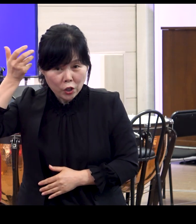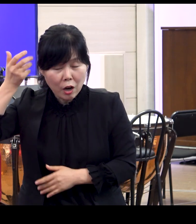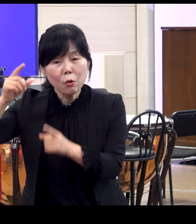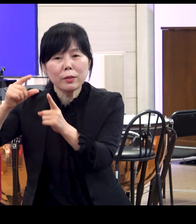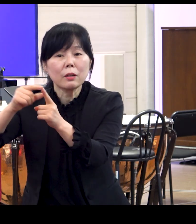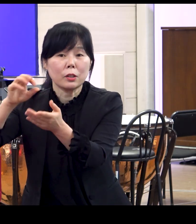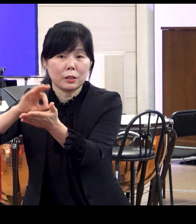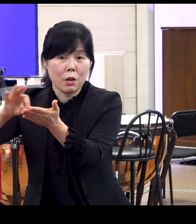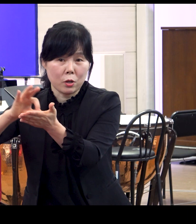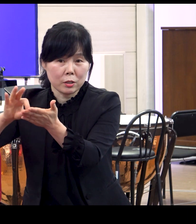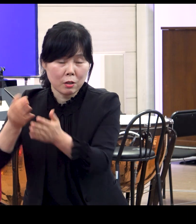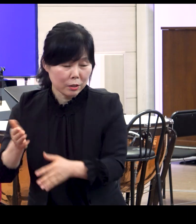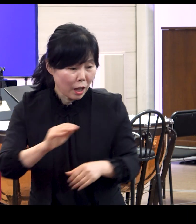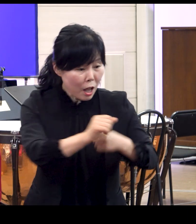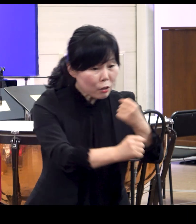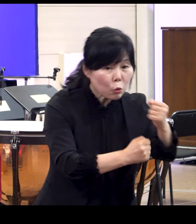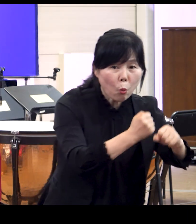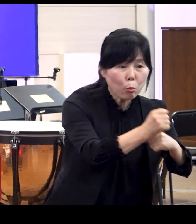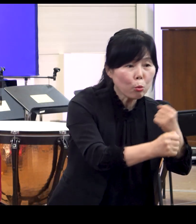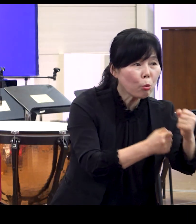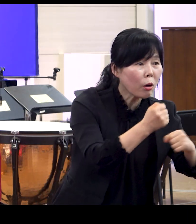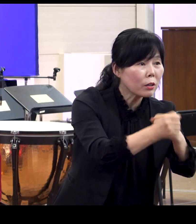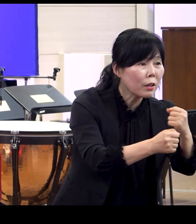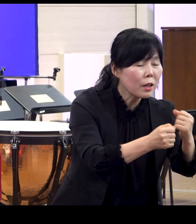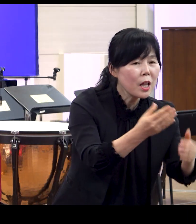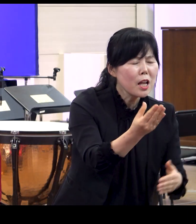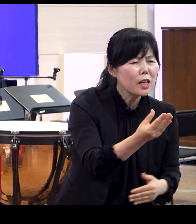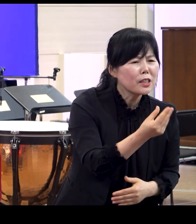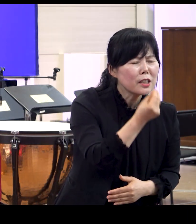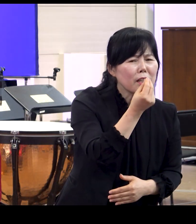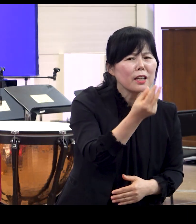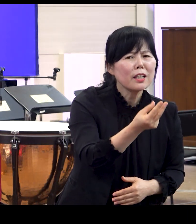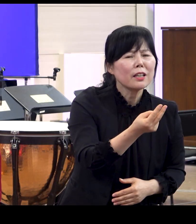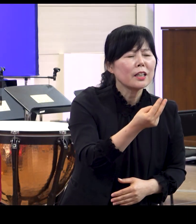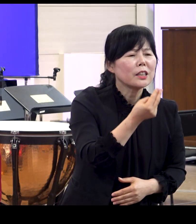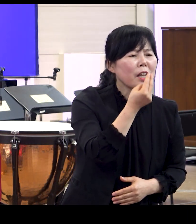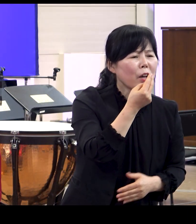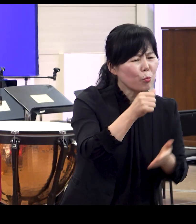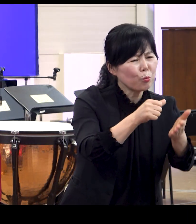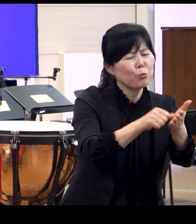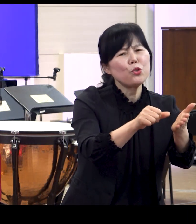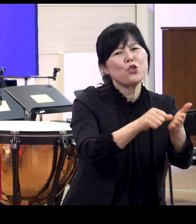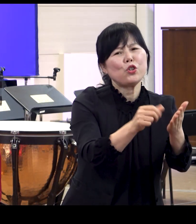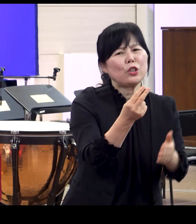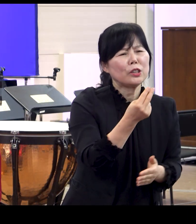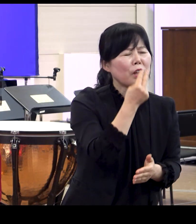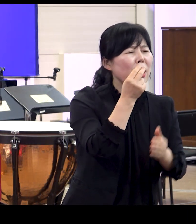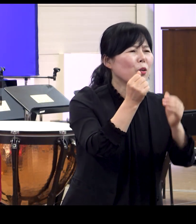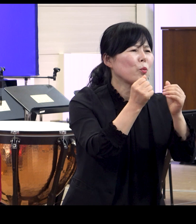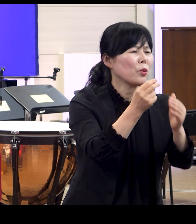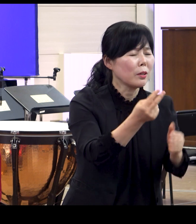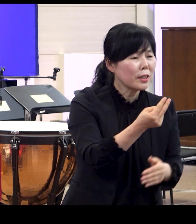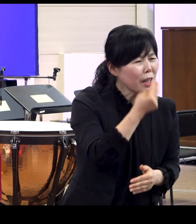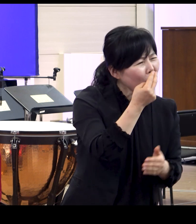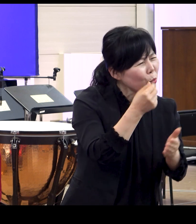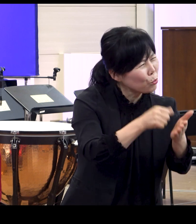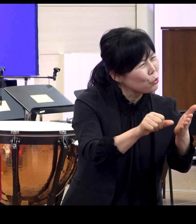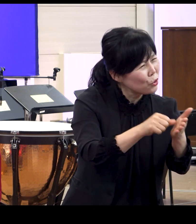하고요. 그리고 동물의 경우에는 생물 이렇게 번역을 했습니다. 기가